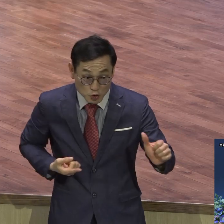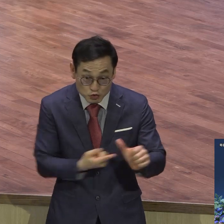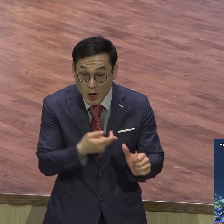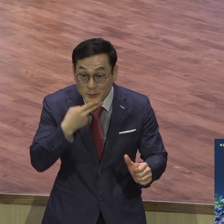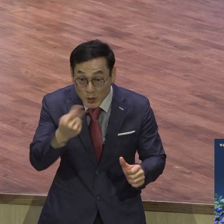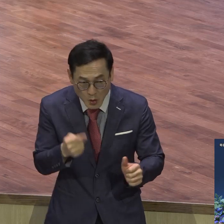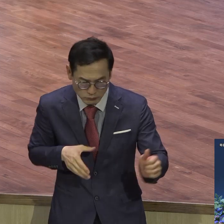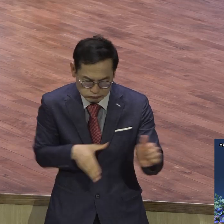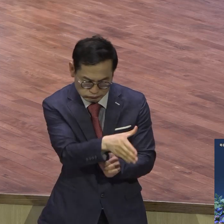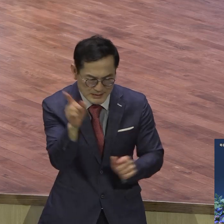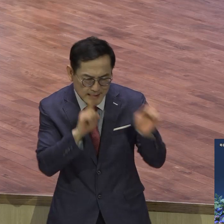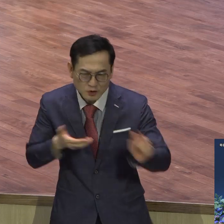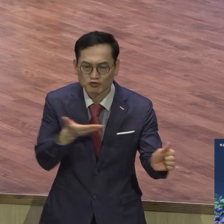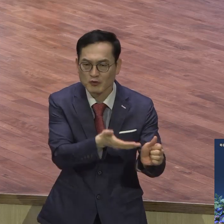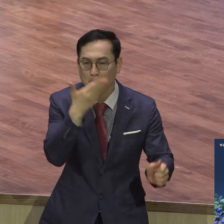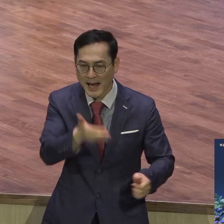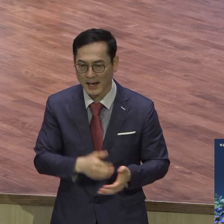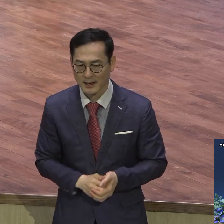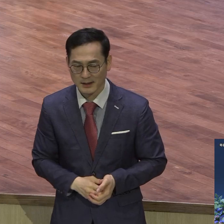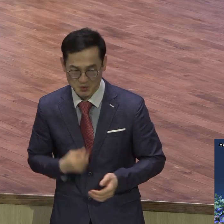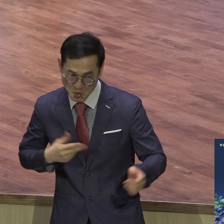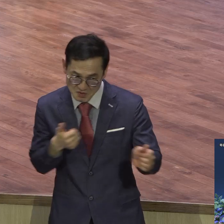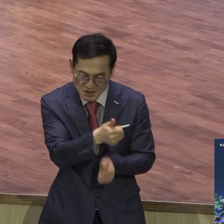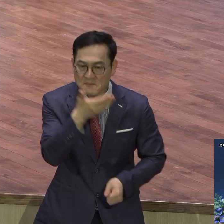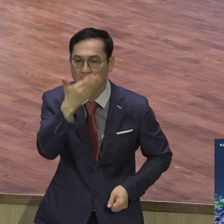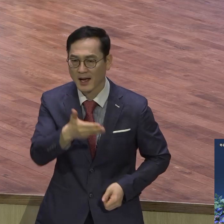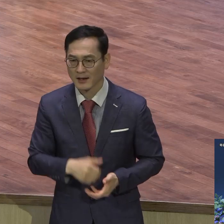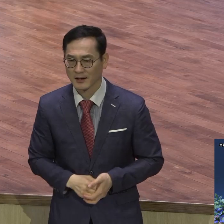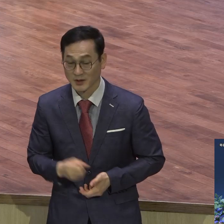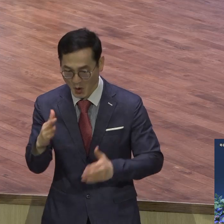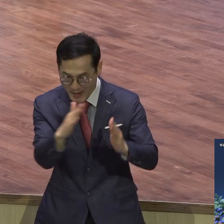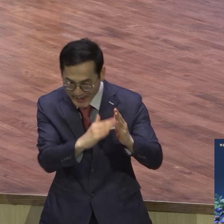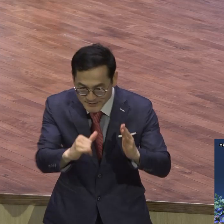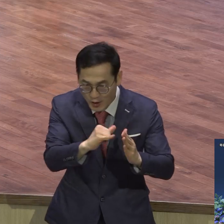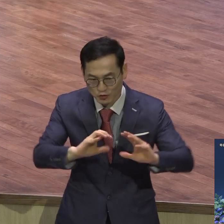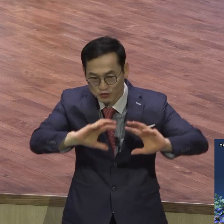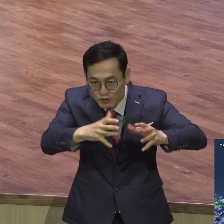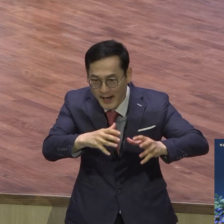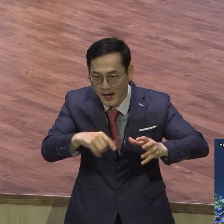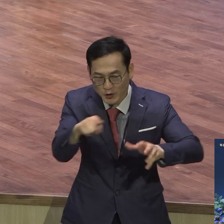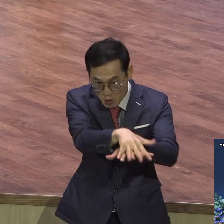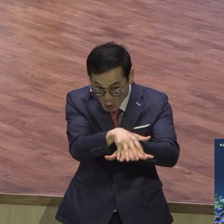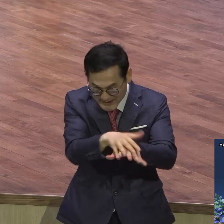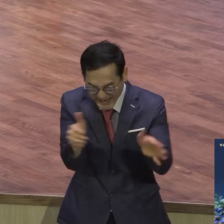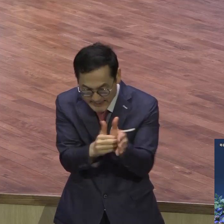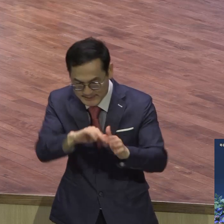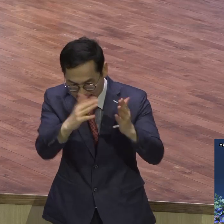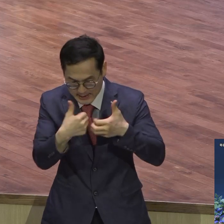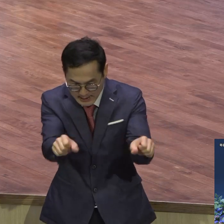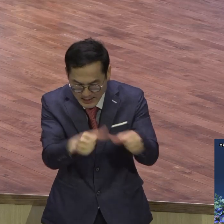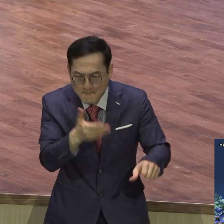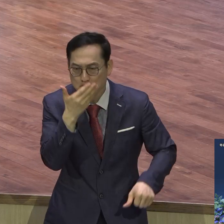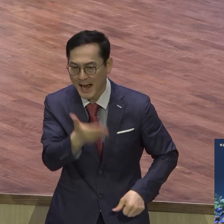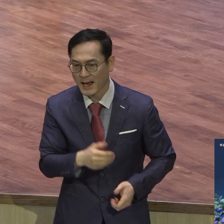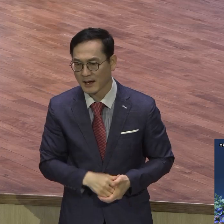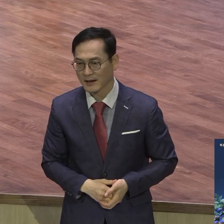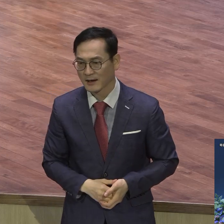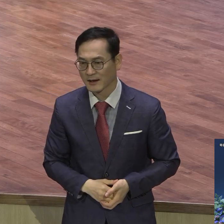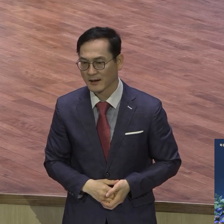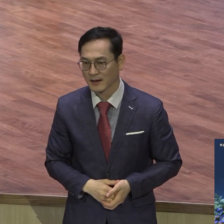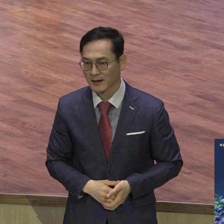죽이지 않고도 승리할 수 있다. 나는 가정과 국가 그리고 어떤 조직도 파괴할 수 있고 수많은